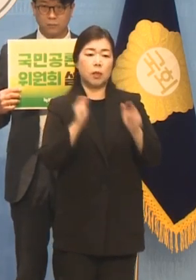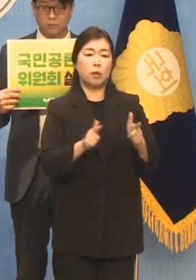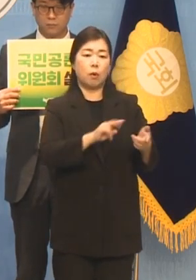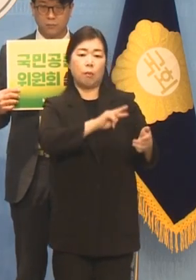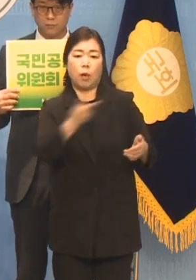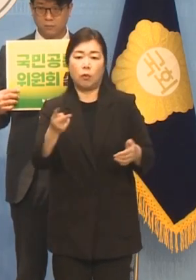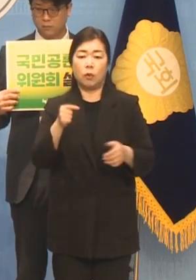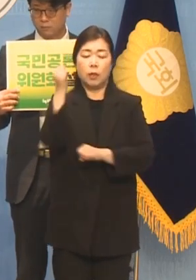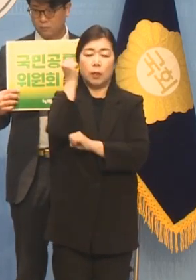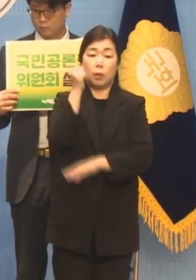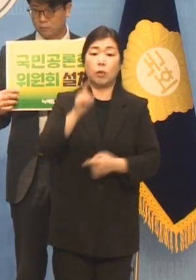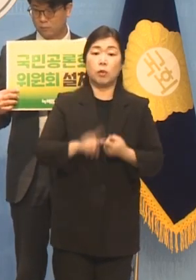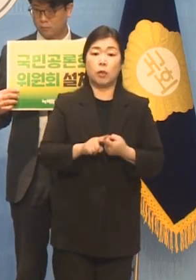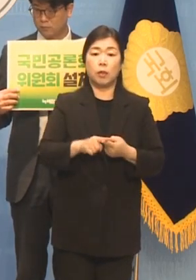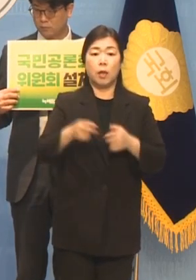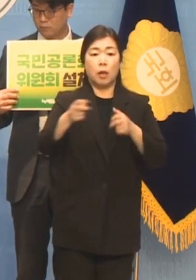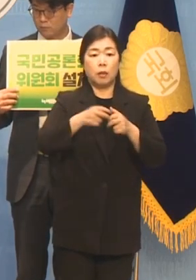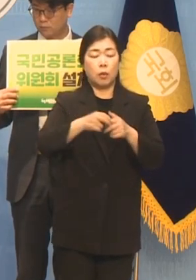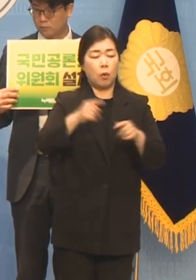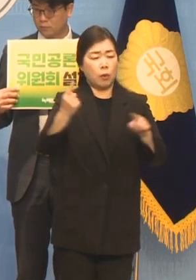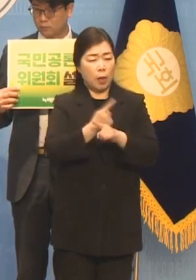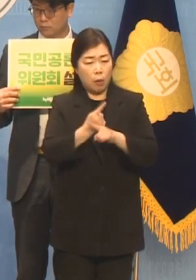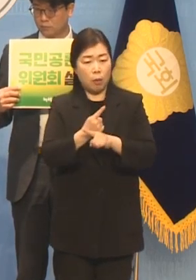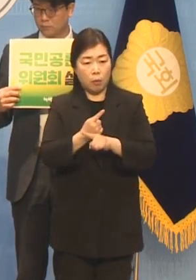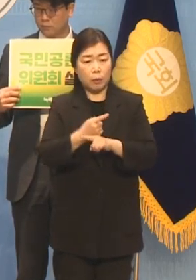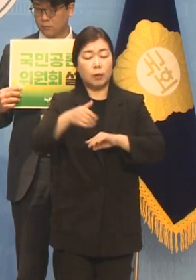만드는 근본적인 의료 개혁안입니다.